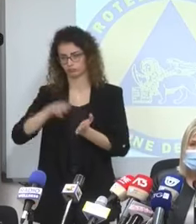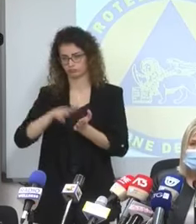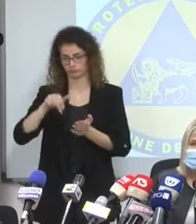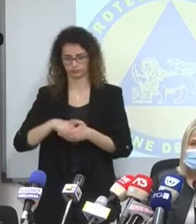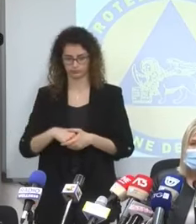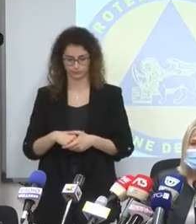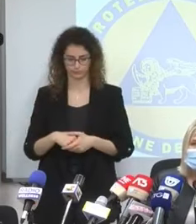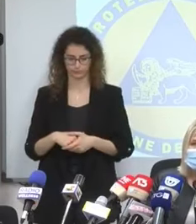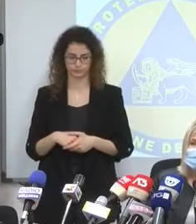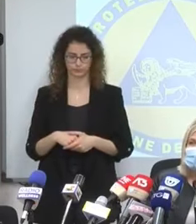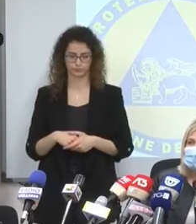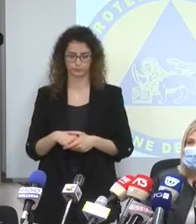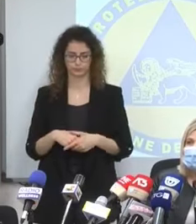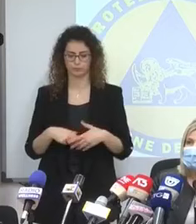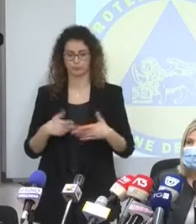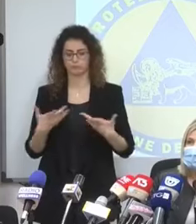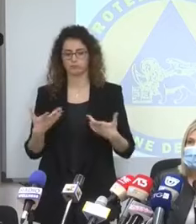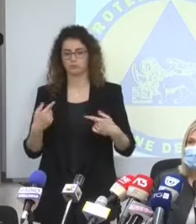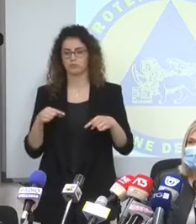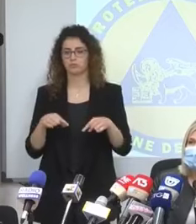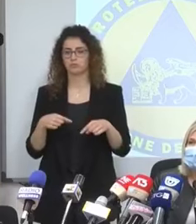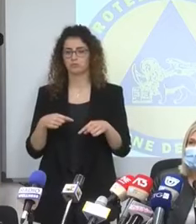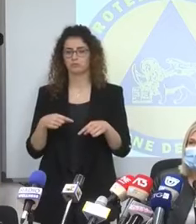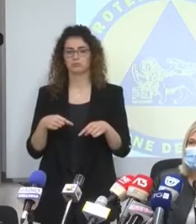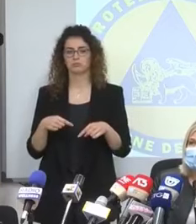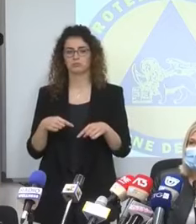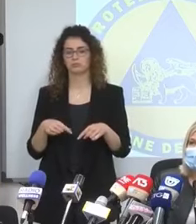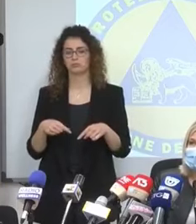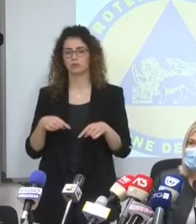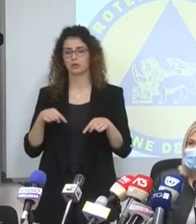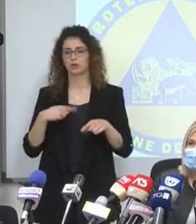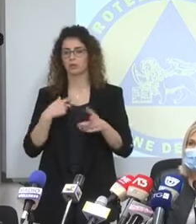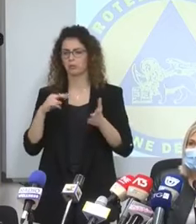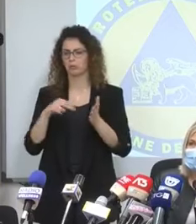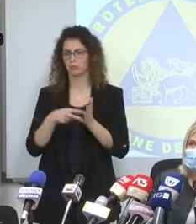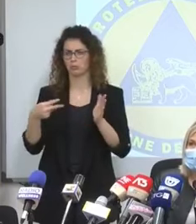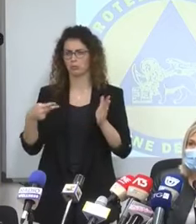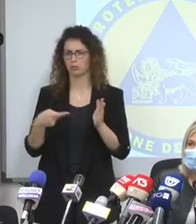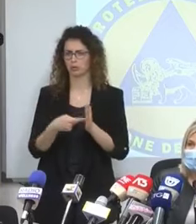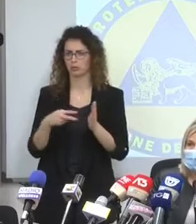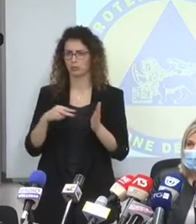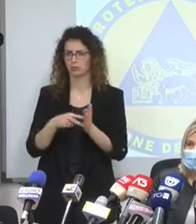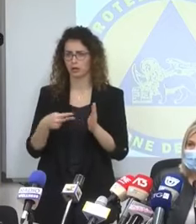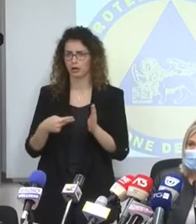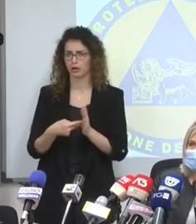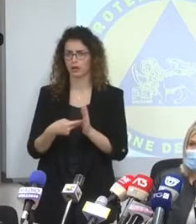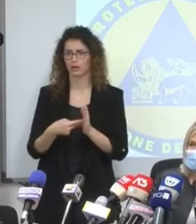sottoscrizione. Non ci risultano che ci sono problemi rispetto a